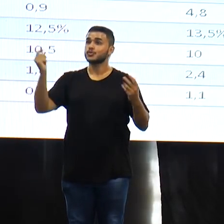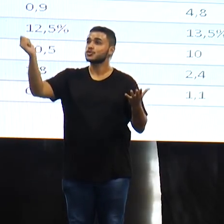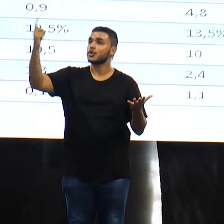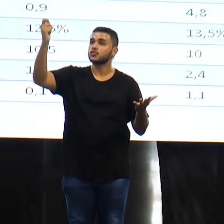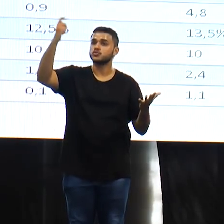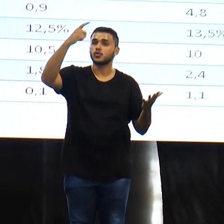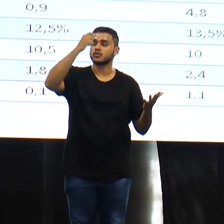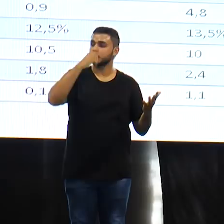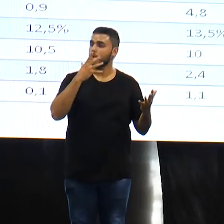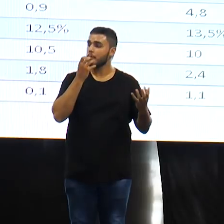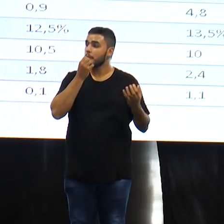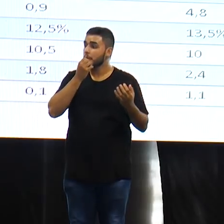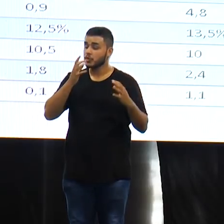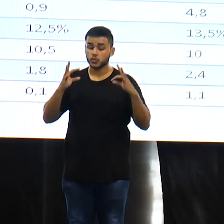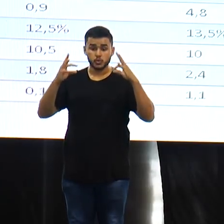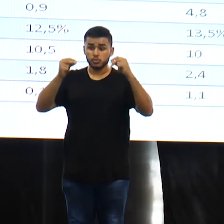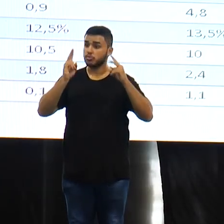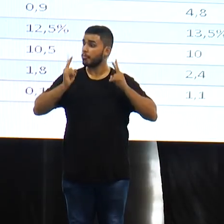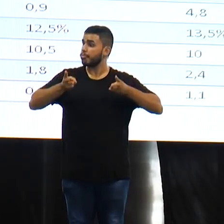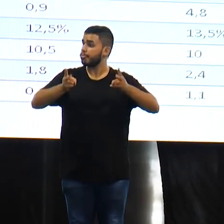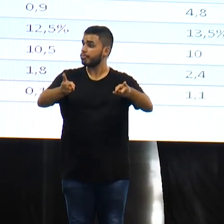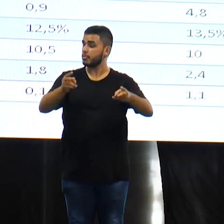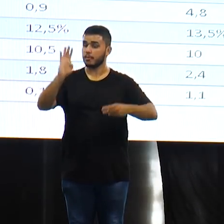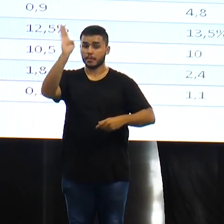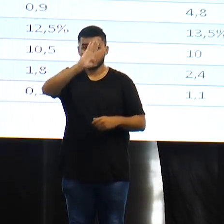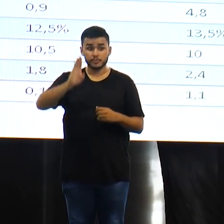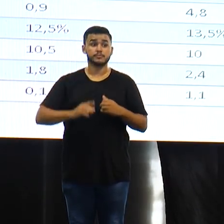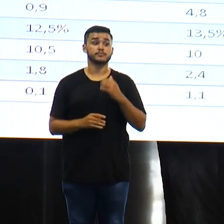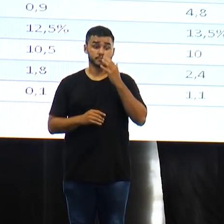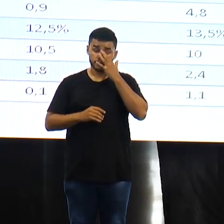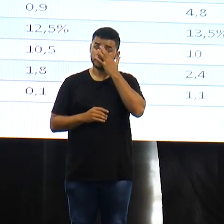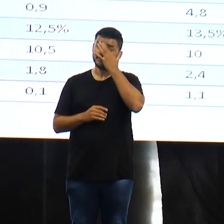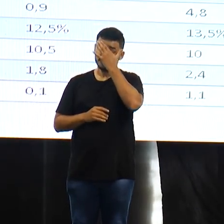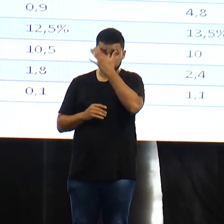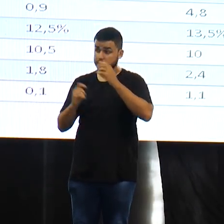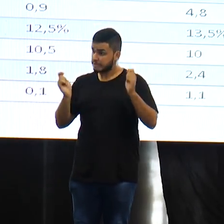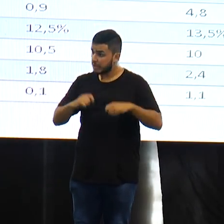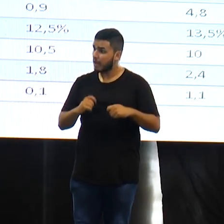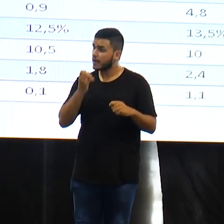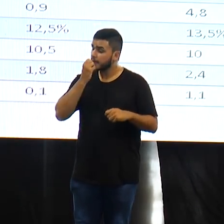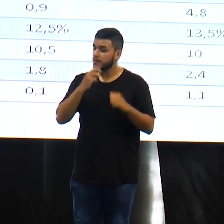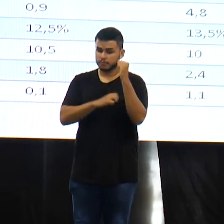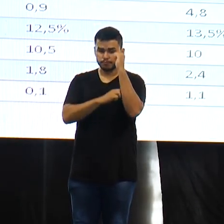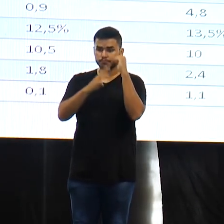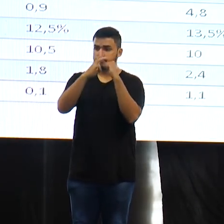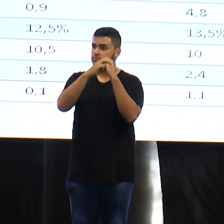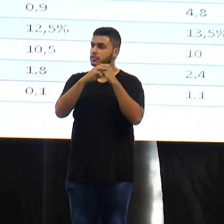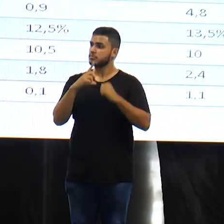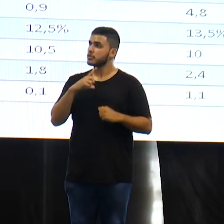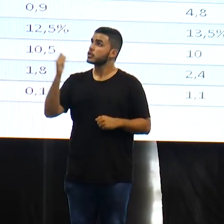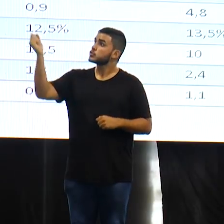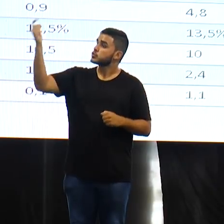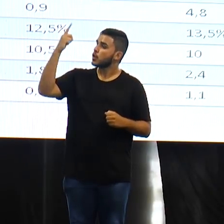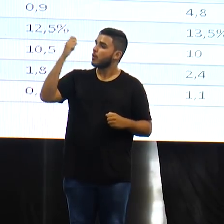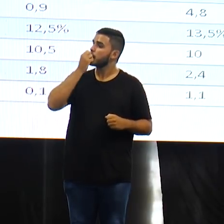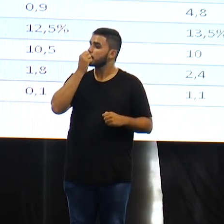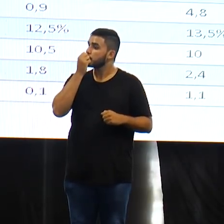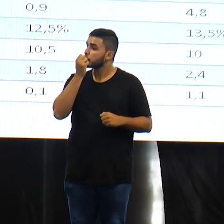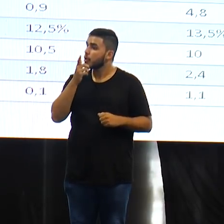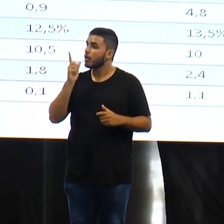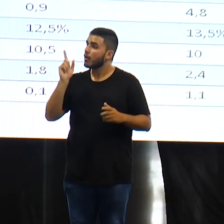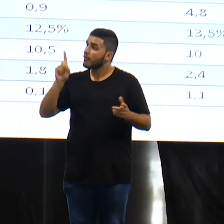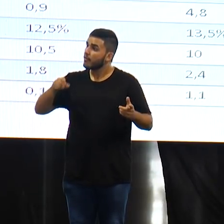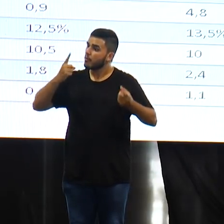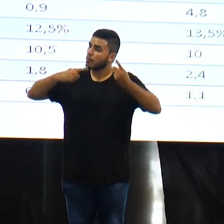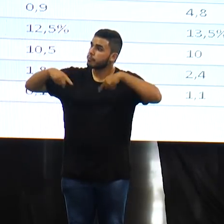perpendicular ao Brasil. Isso quer dizer que nós temos um grande potencial solar. Digo mais,